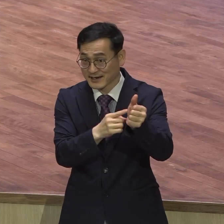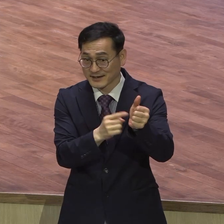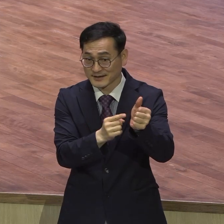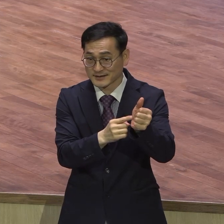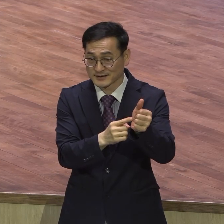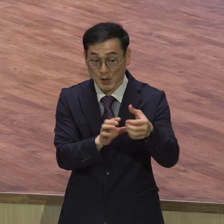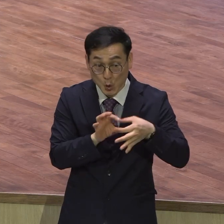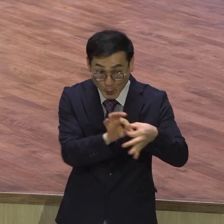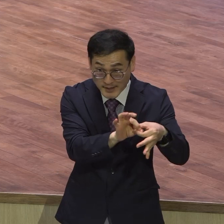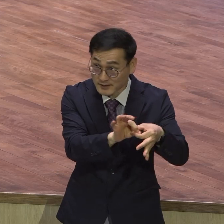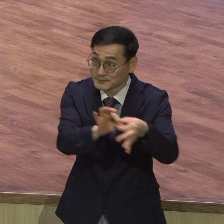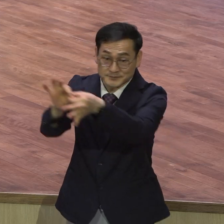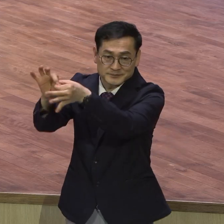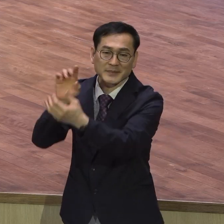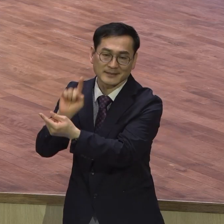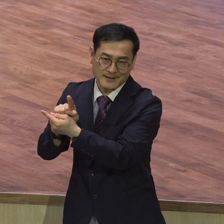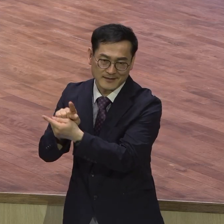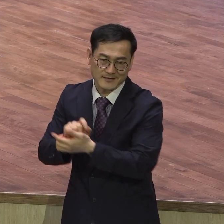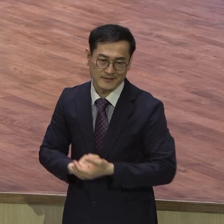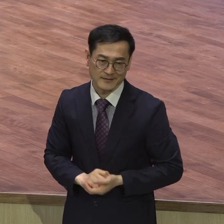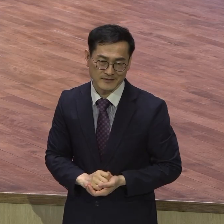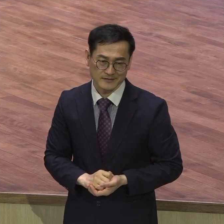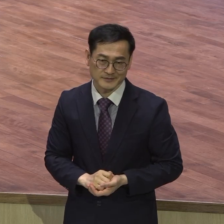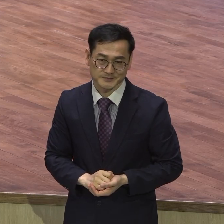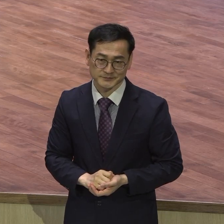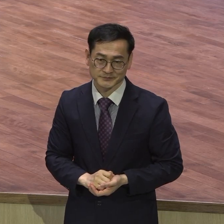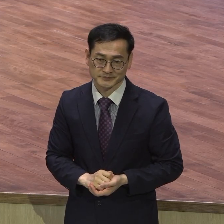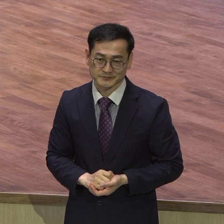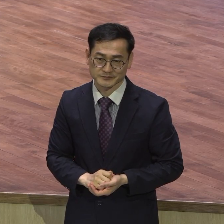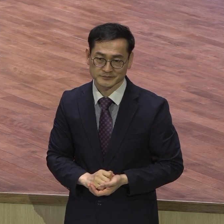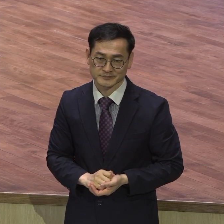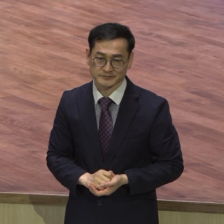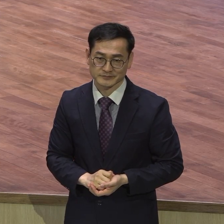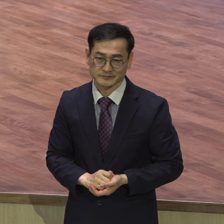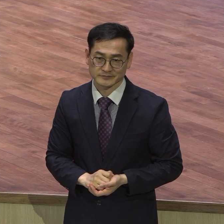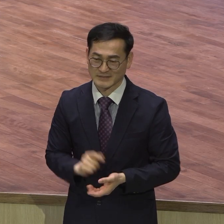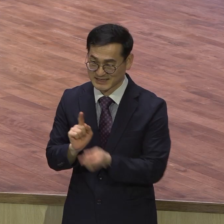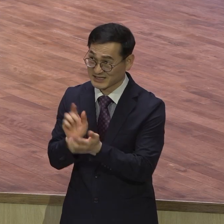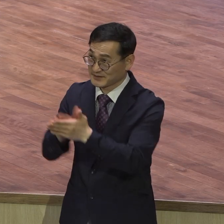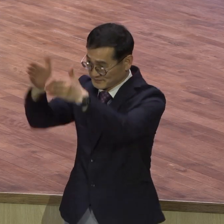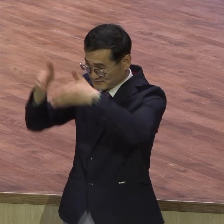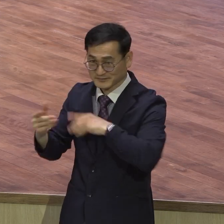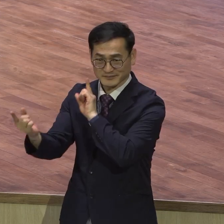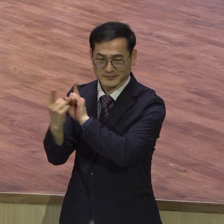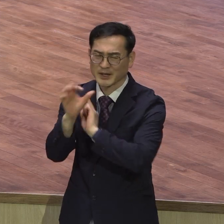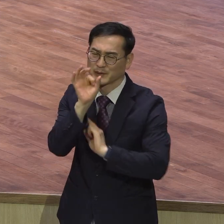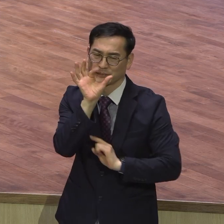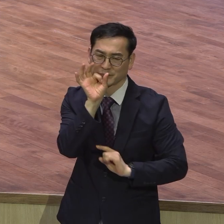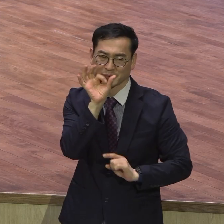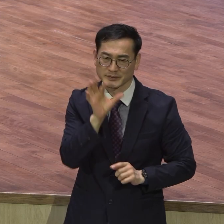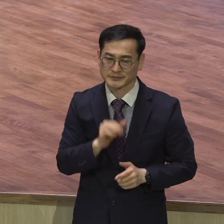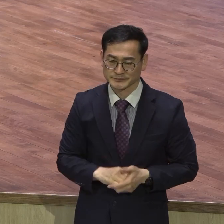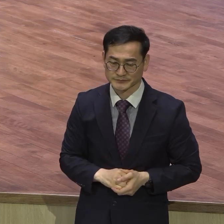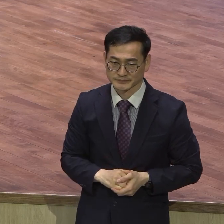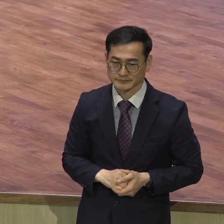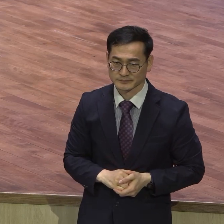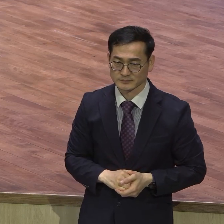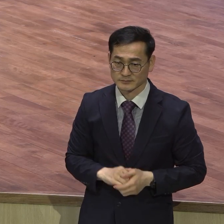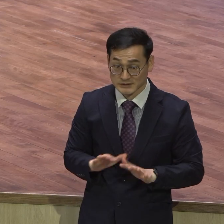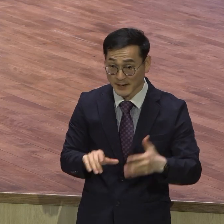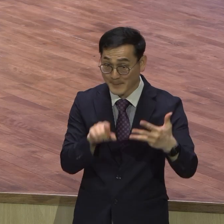언제나 중보자를 그렇게 세워가지고 받으셨어요. 자 오늘 살펴볼 8장부터 10장까지의 말씀은